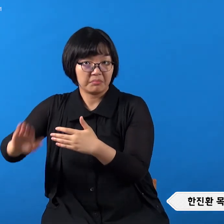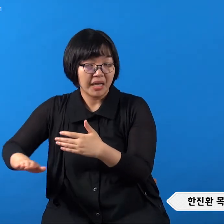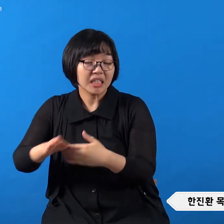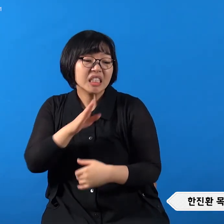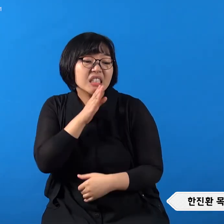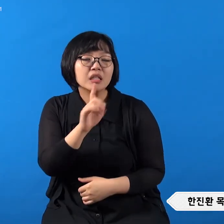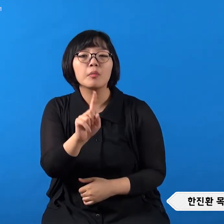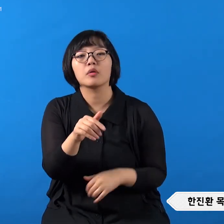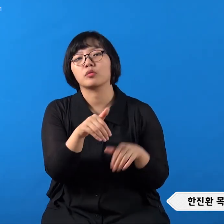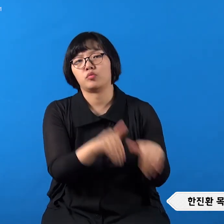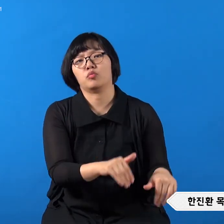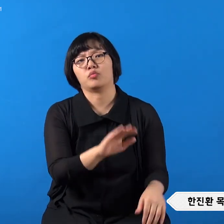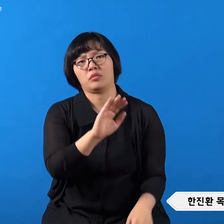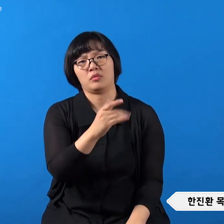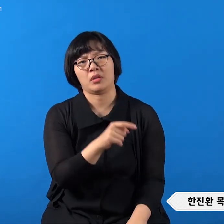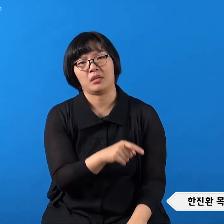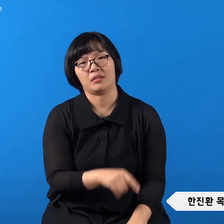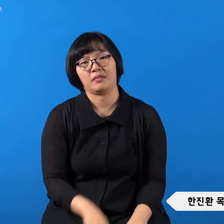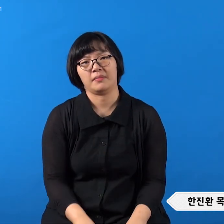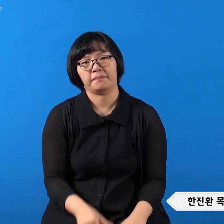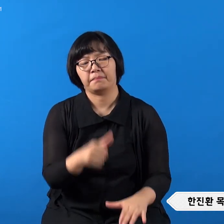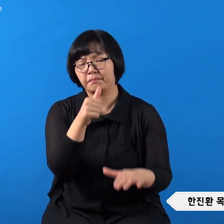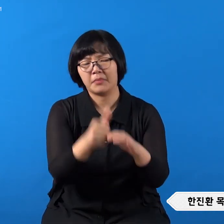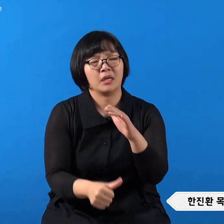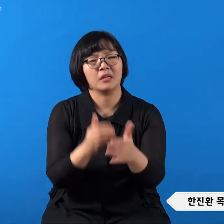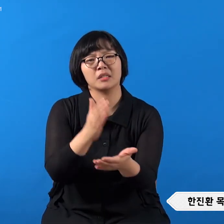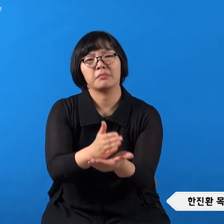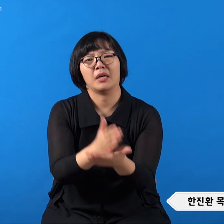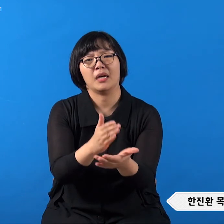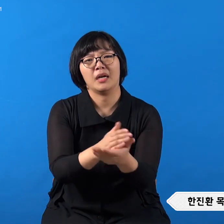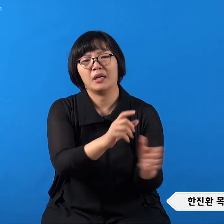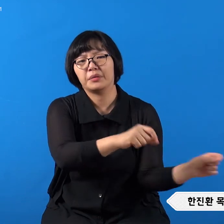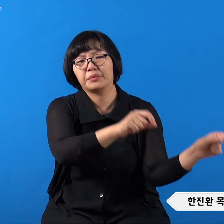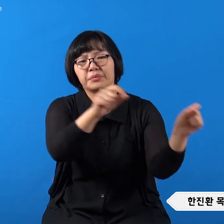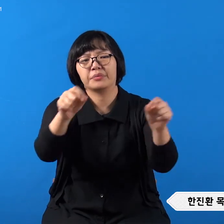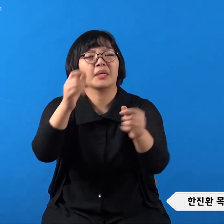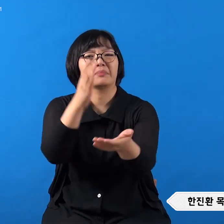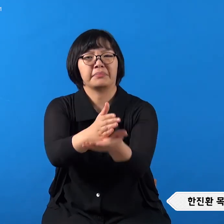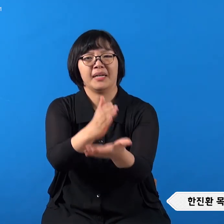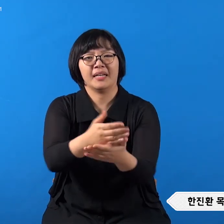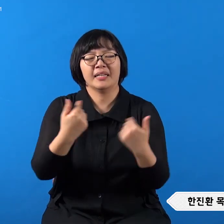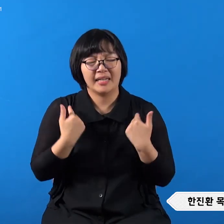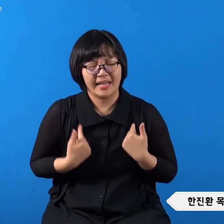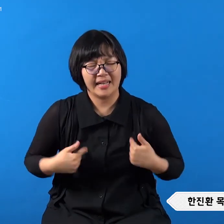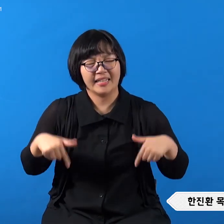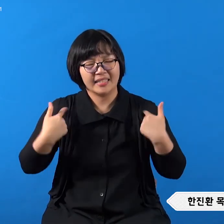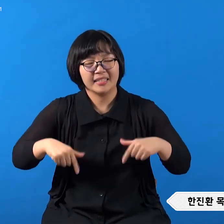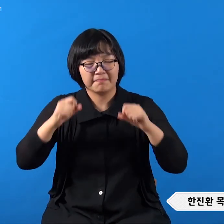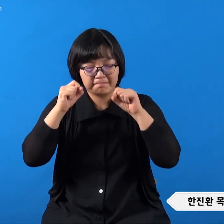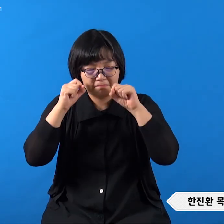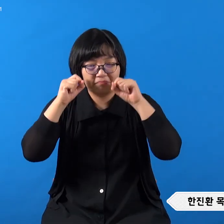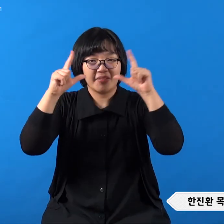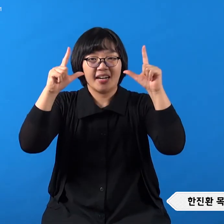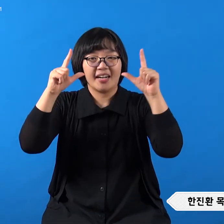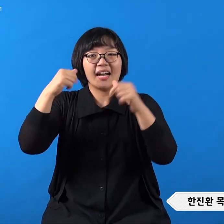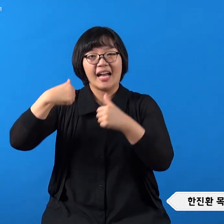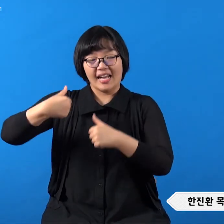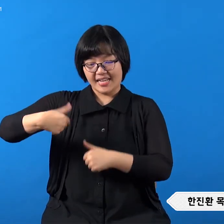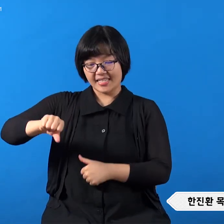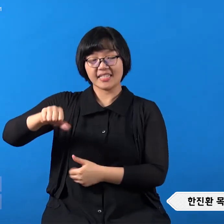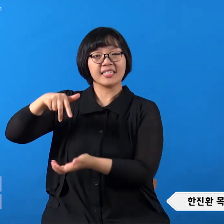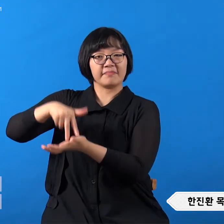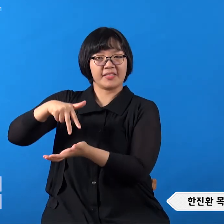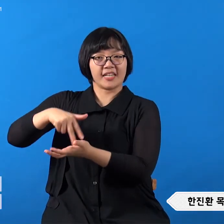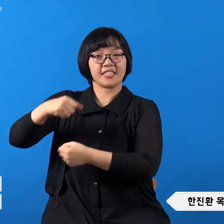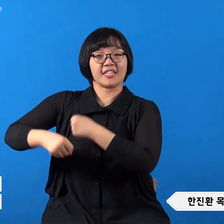되어버립니다. 그 잘못에 빠지지 않아야 됩니다. 늘 깨어서 우리가 아들의 이